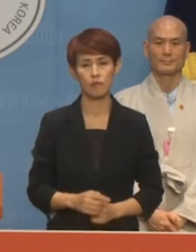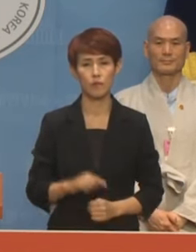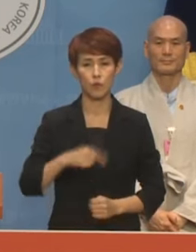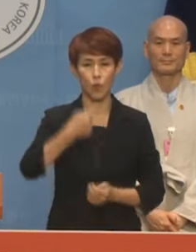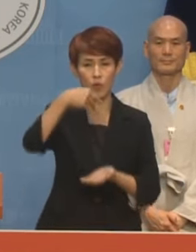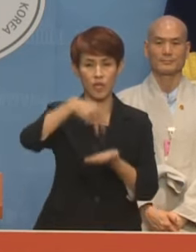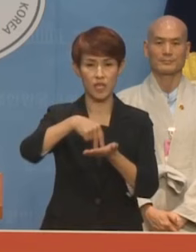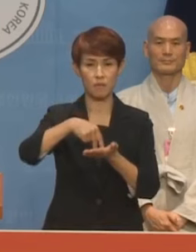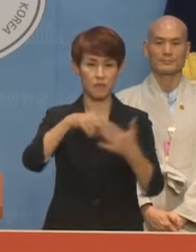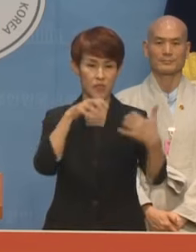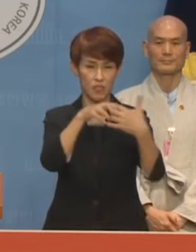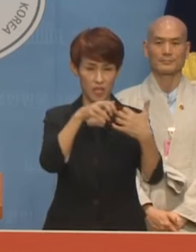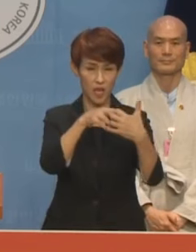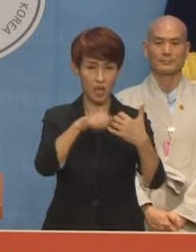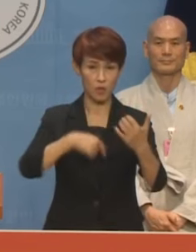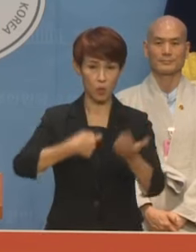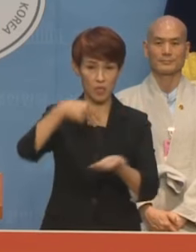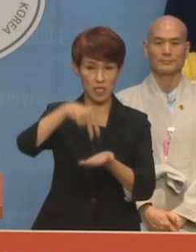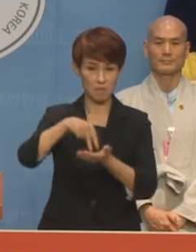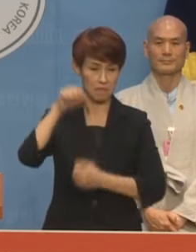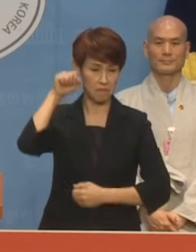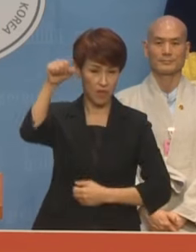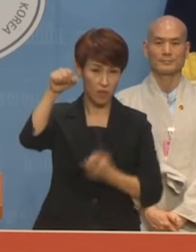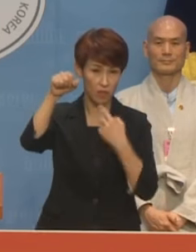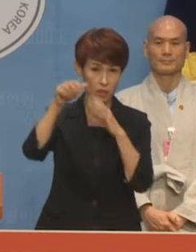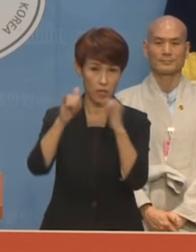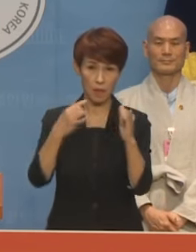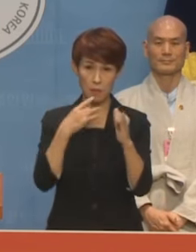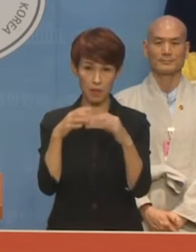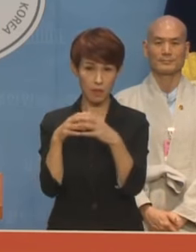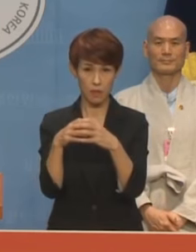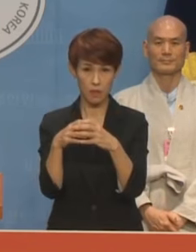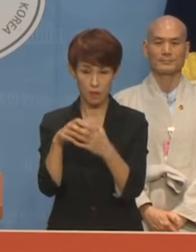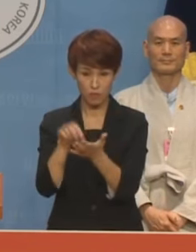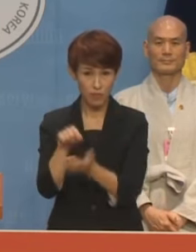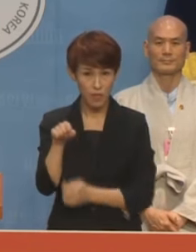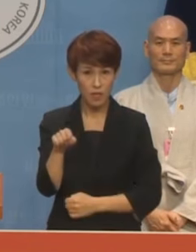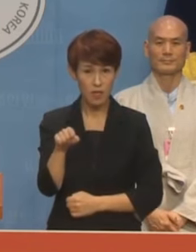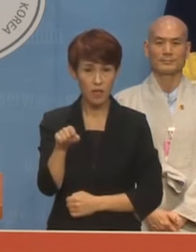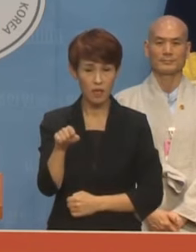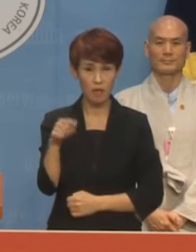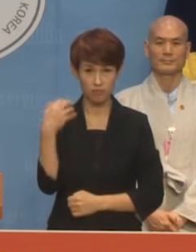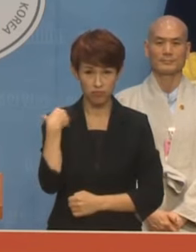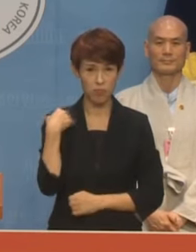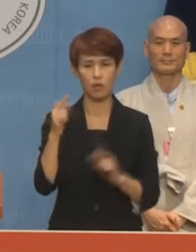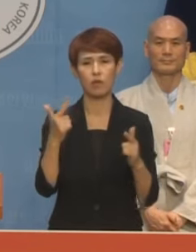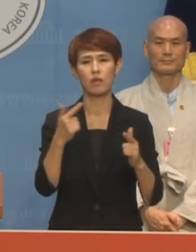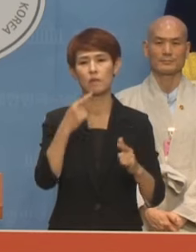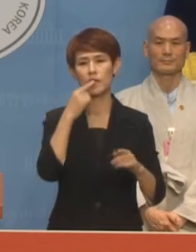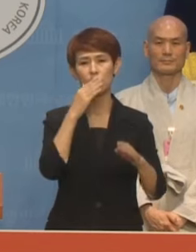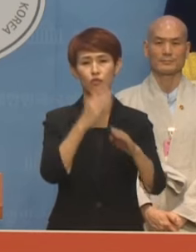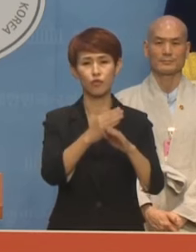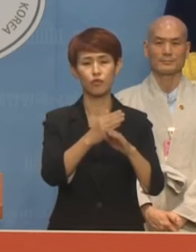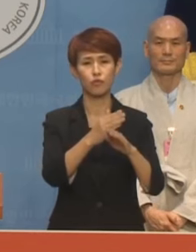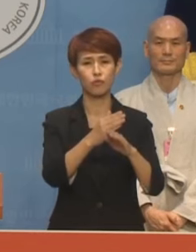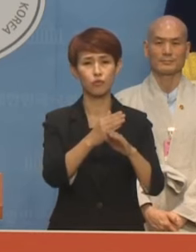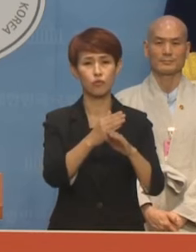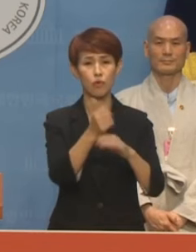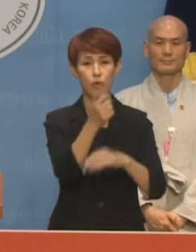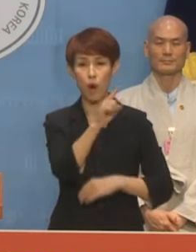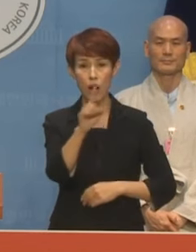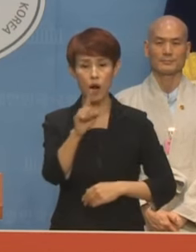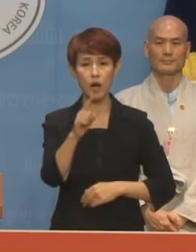독립전쟁이 독립투사들만의 문제가 아니었듯이 민주화가 민주화 운동가들만의